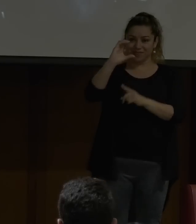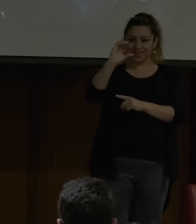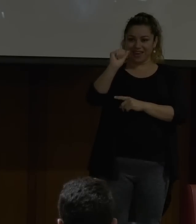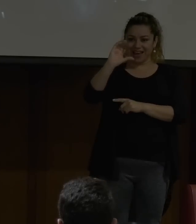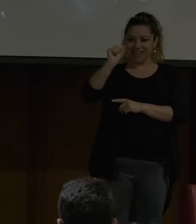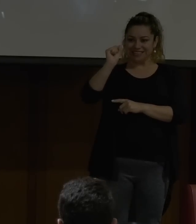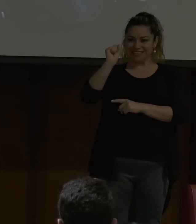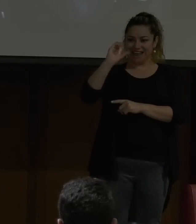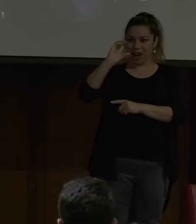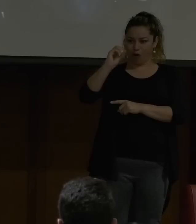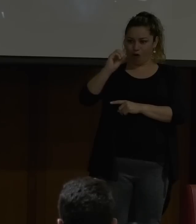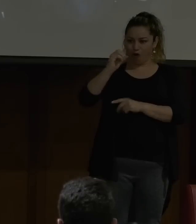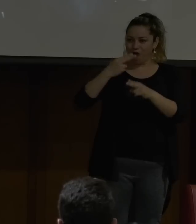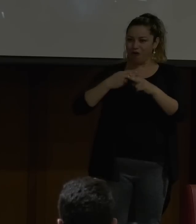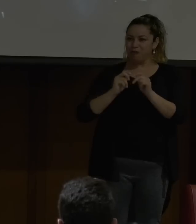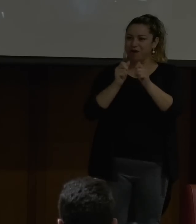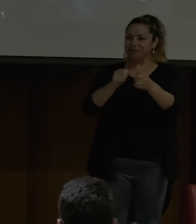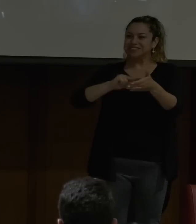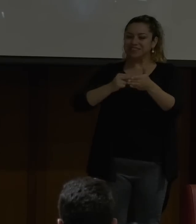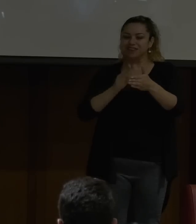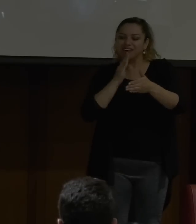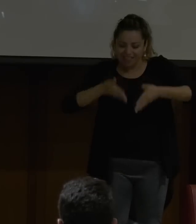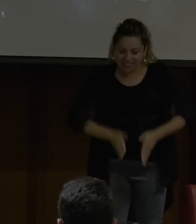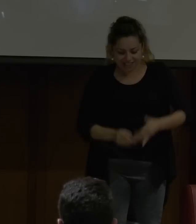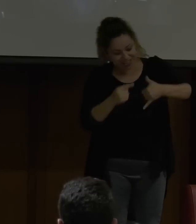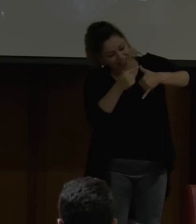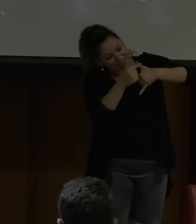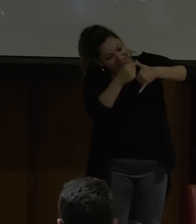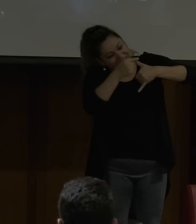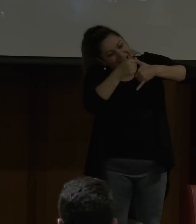nazca de Curumaní para abajo. Entonces,